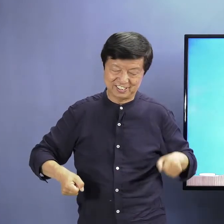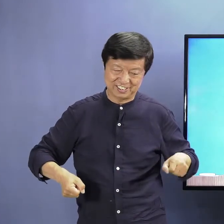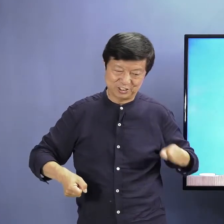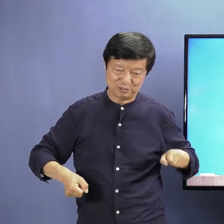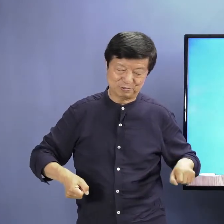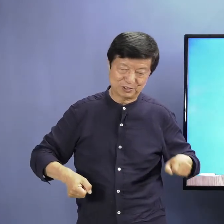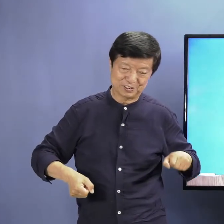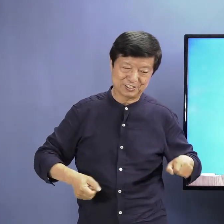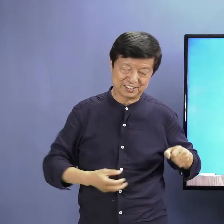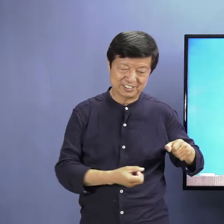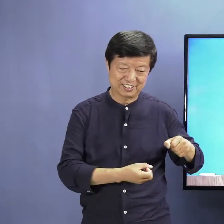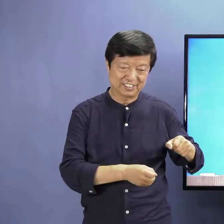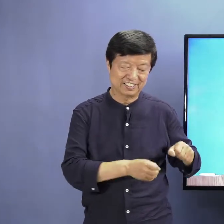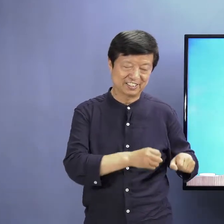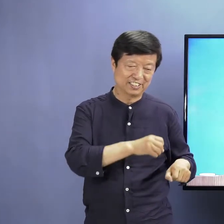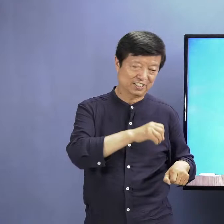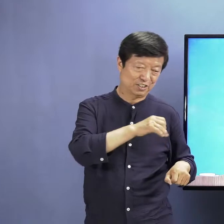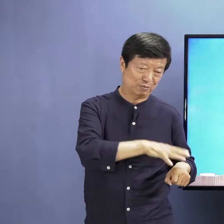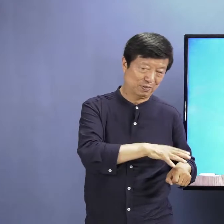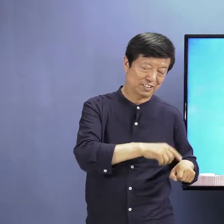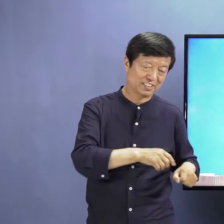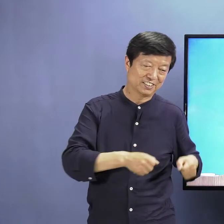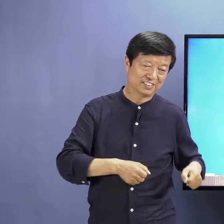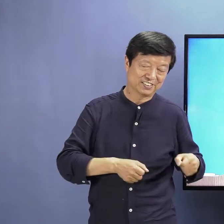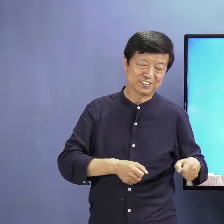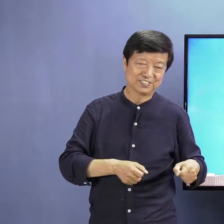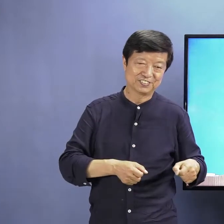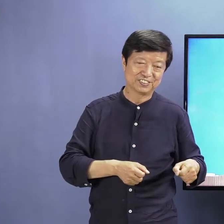가리지널 그림은 예수님 너무 밝으셔 지금.